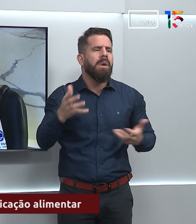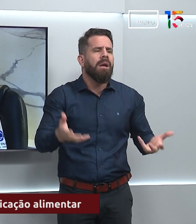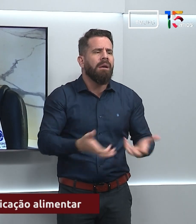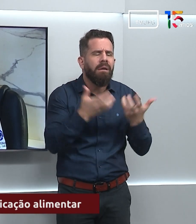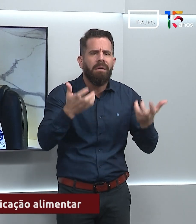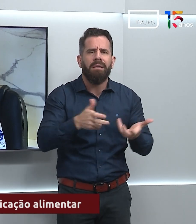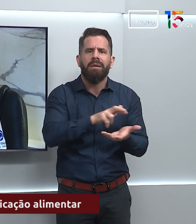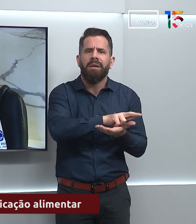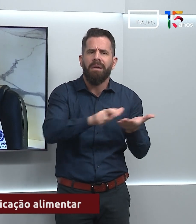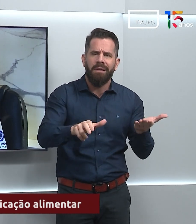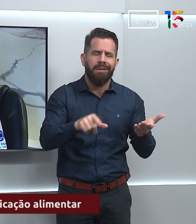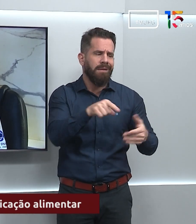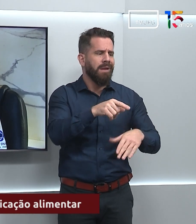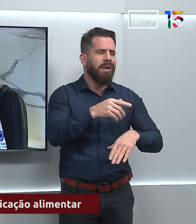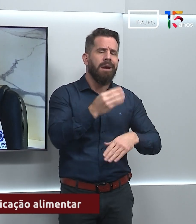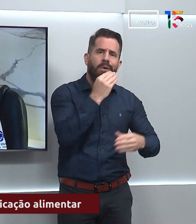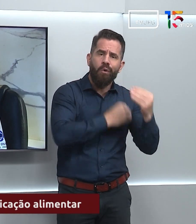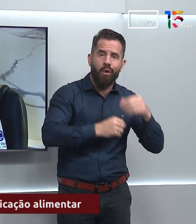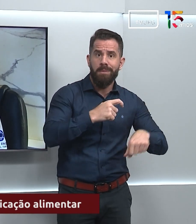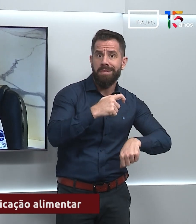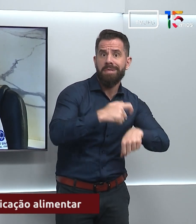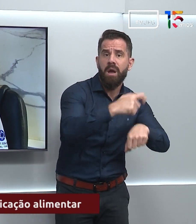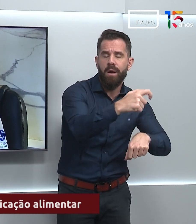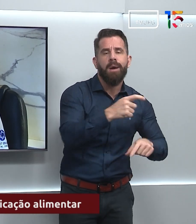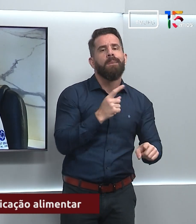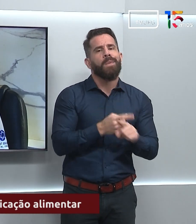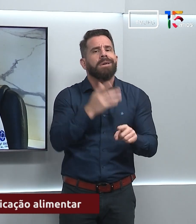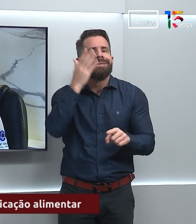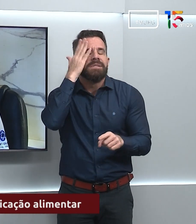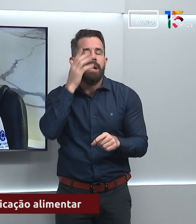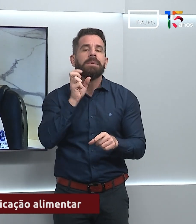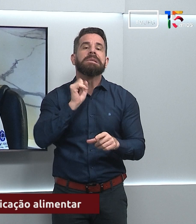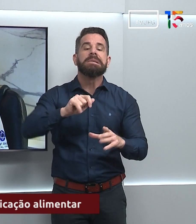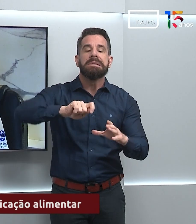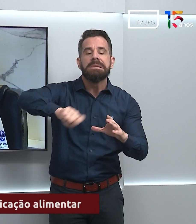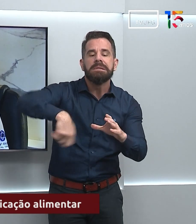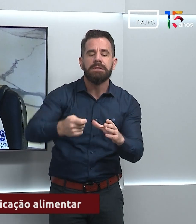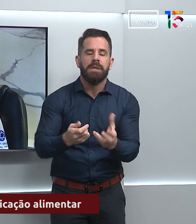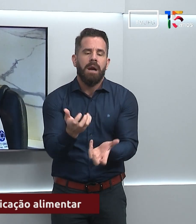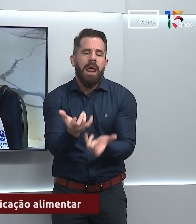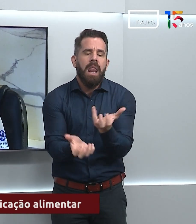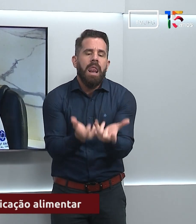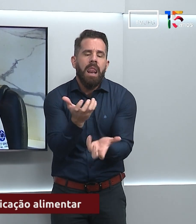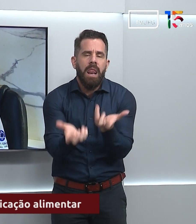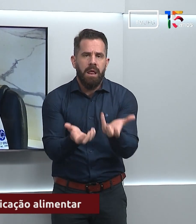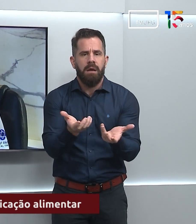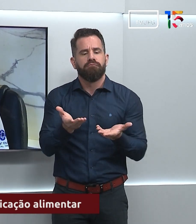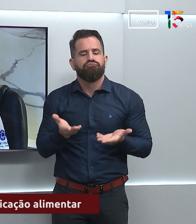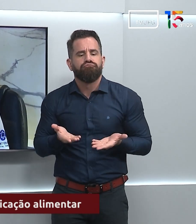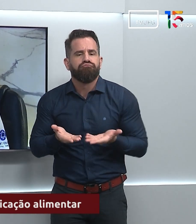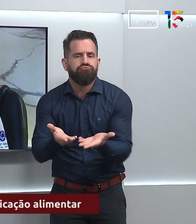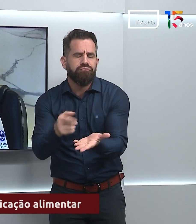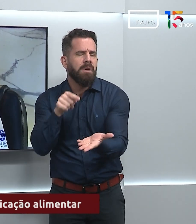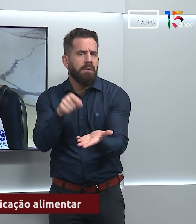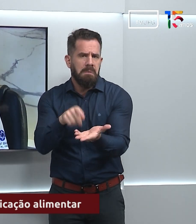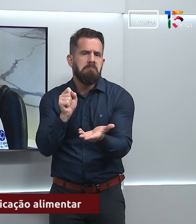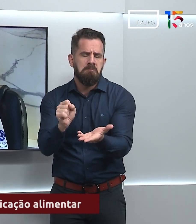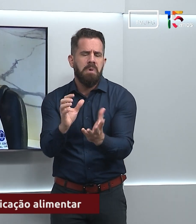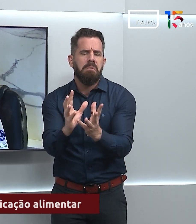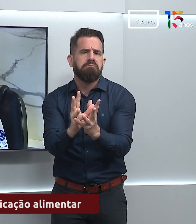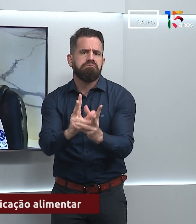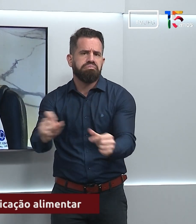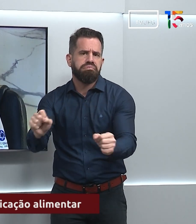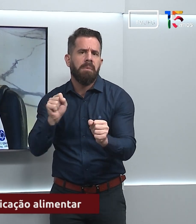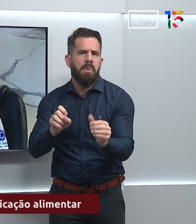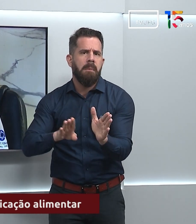maior de transmitir a infecção, porque aqueles que são cozidos, fritos ou assados, esse próprio processo